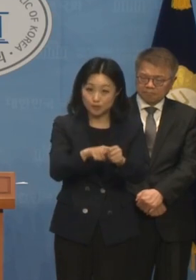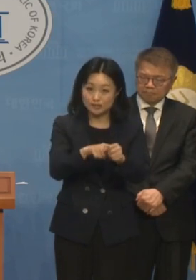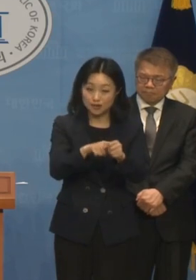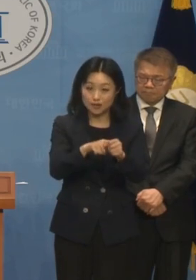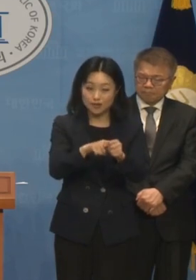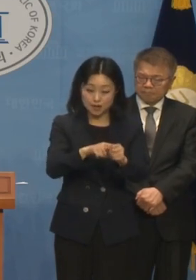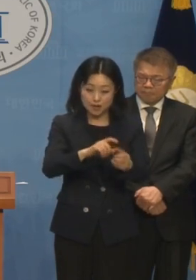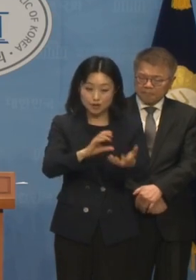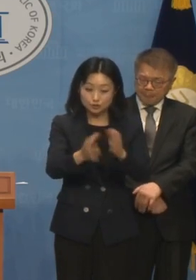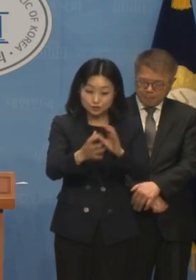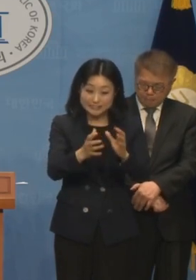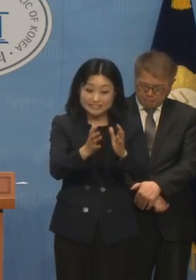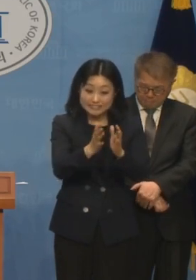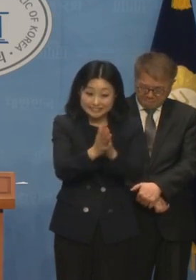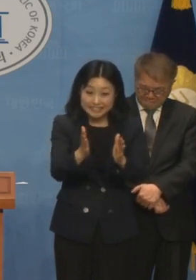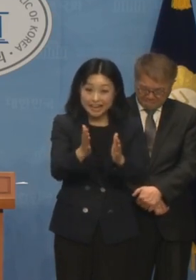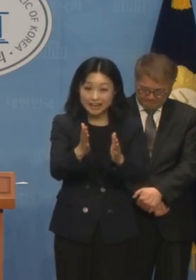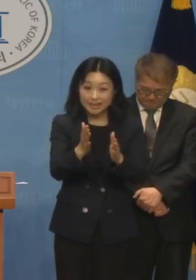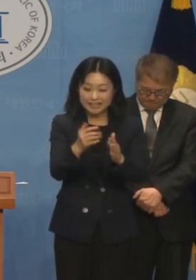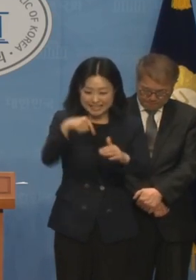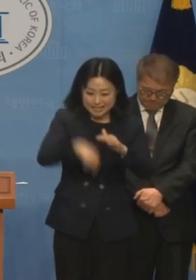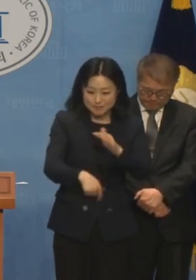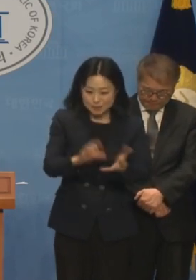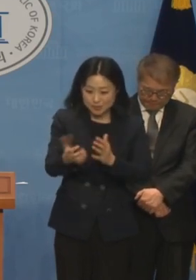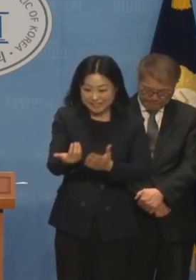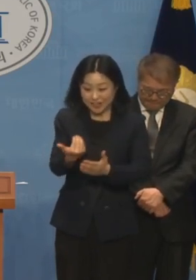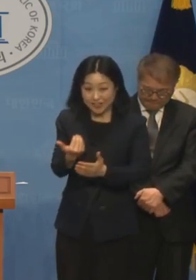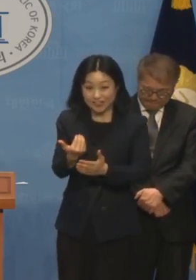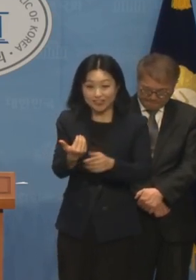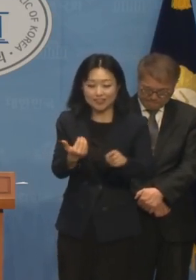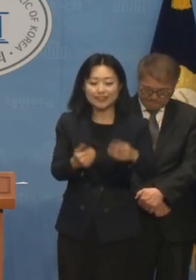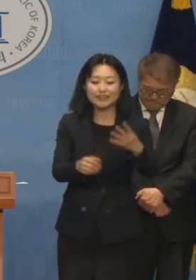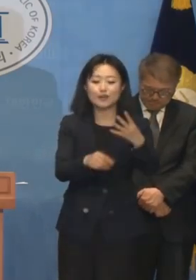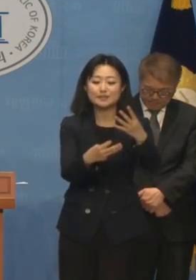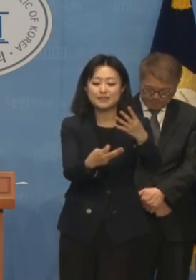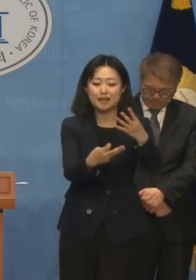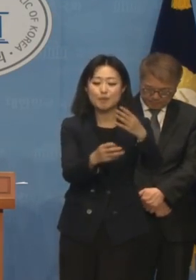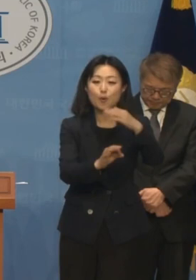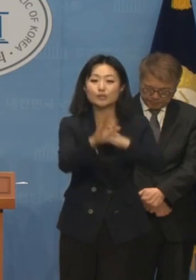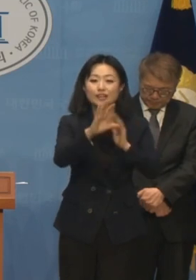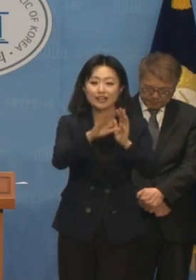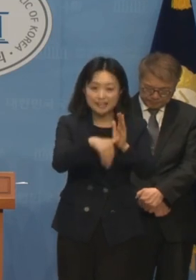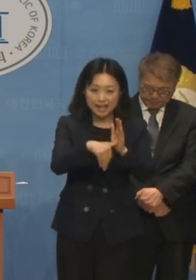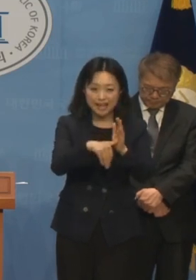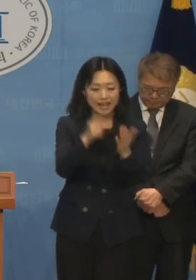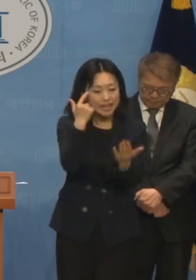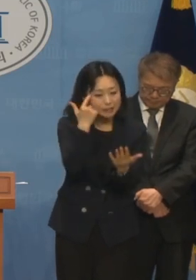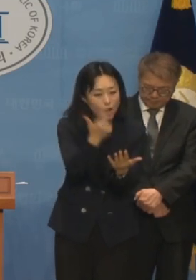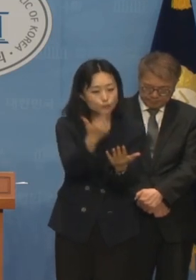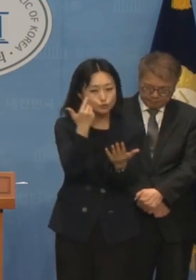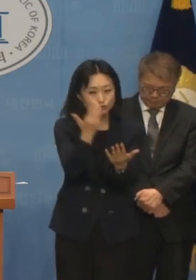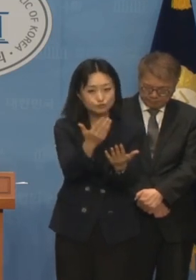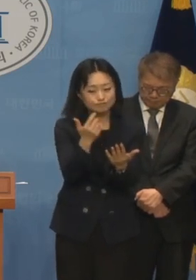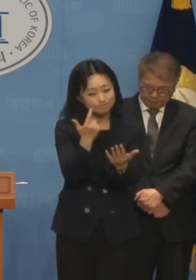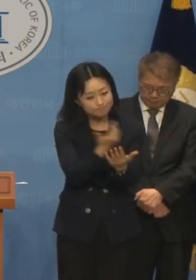수기 토론회 시작 직전인 4월 13일 오전에